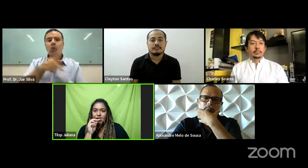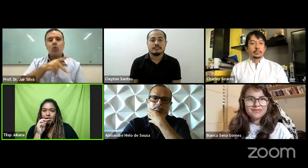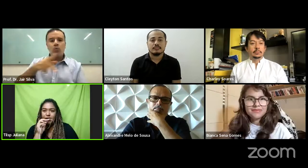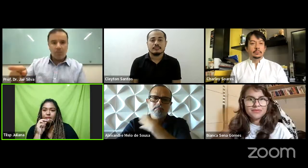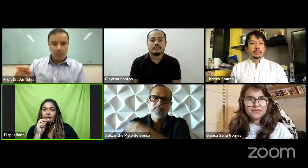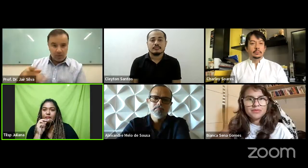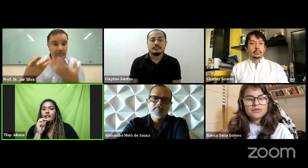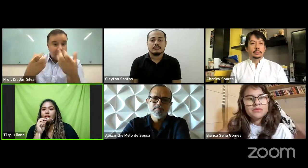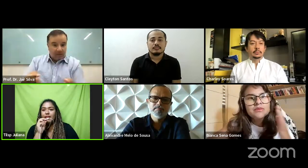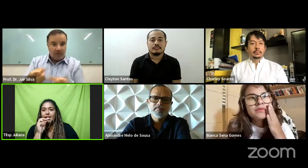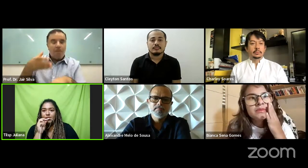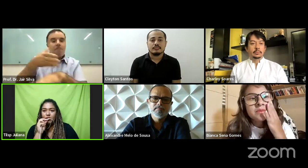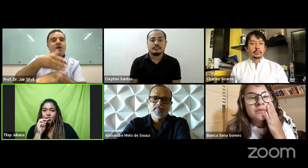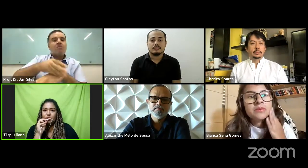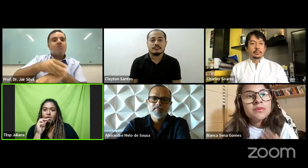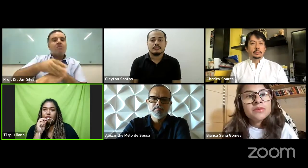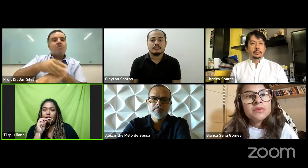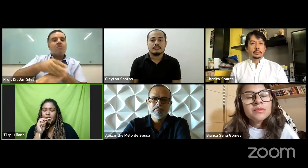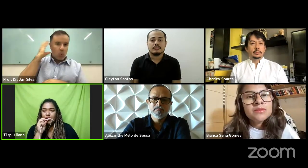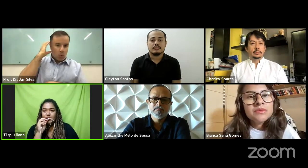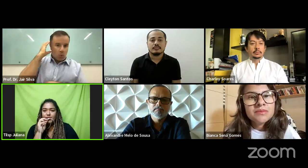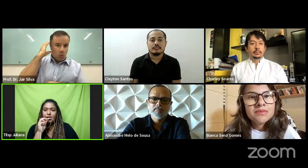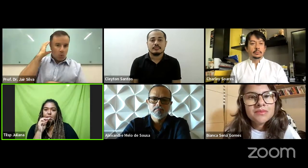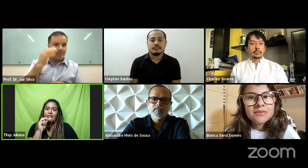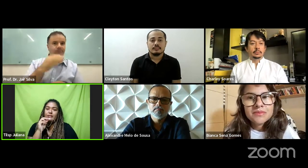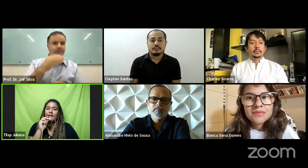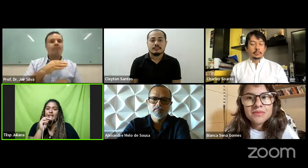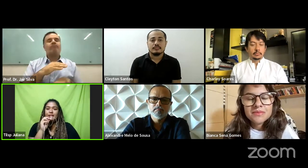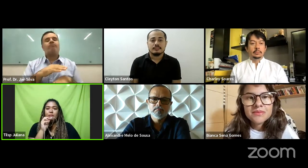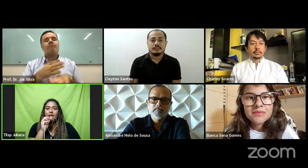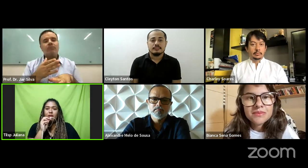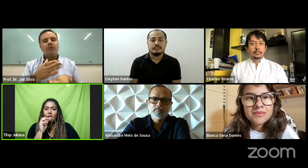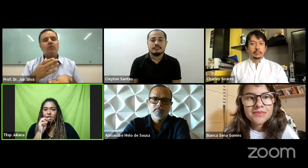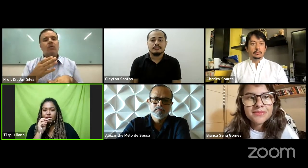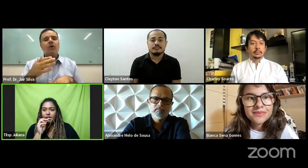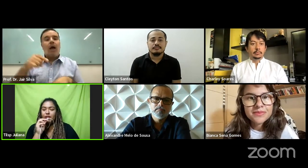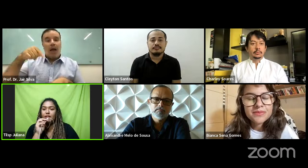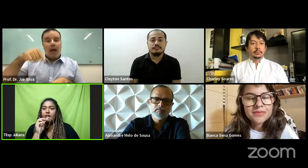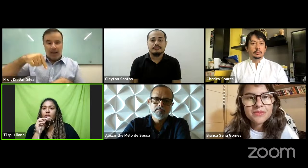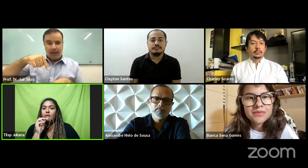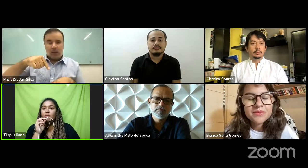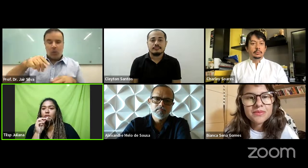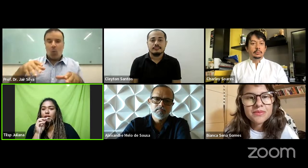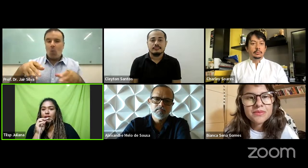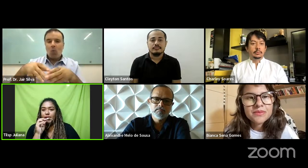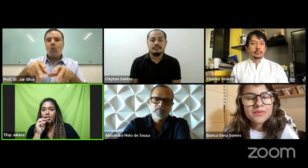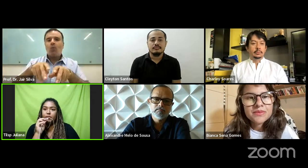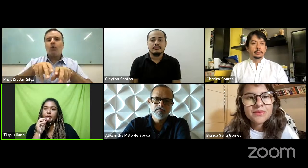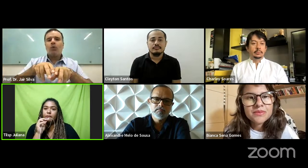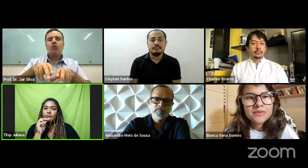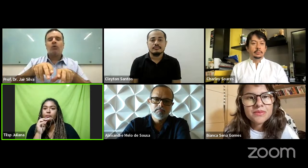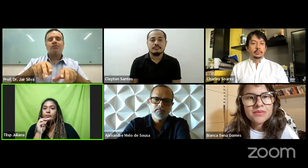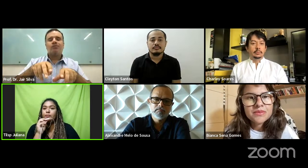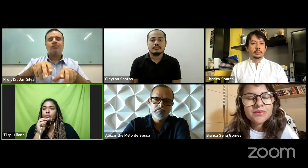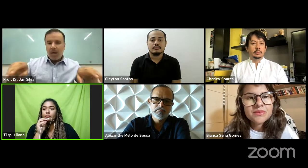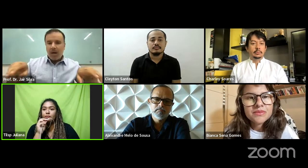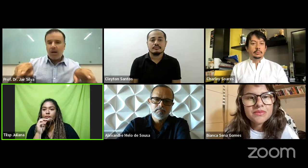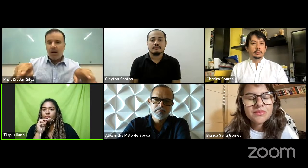logo a seguir. Então, agradeço a todos os professores que aceitaram participar dessa banca hoje, o aluno Cleiton.